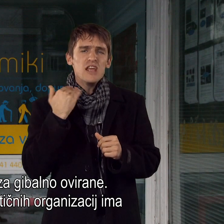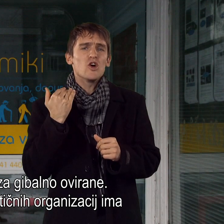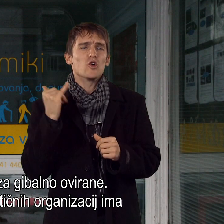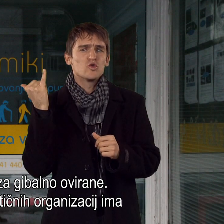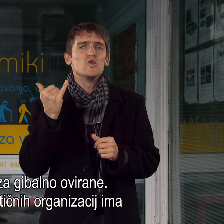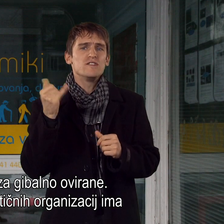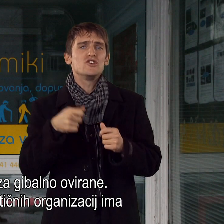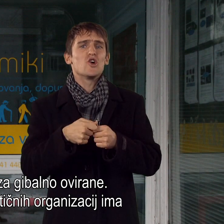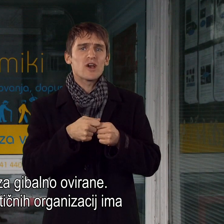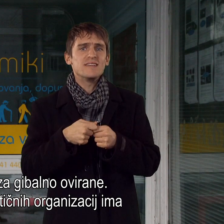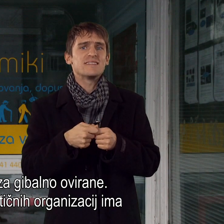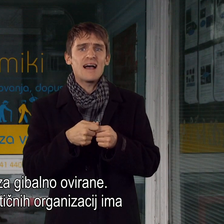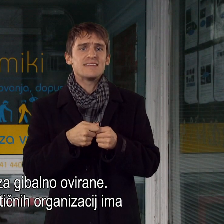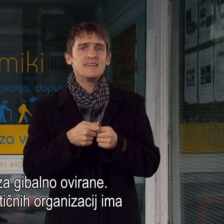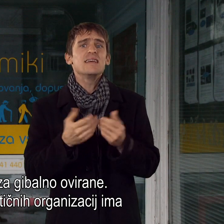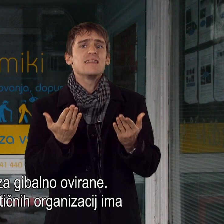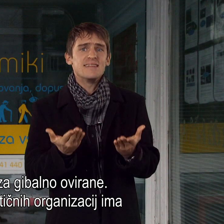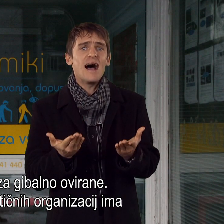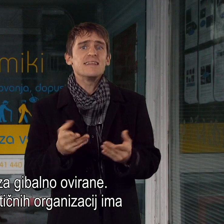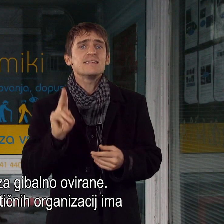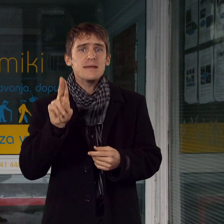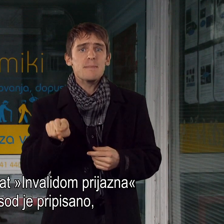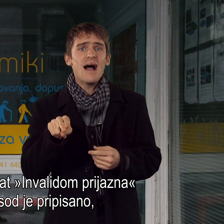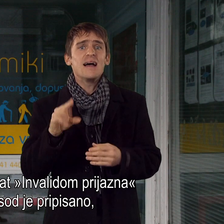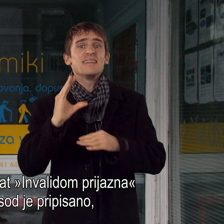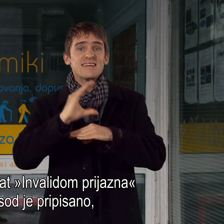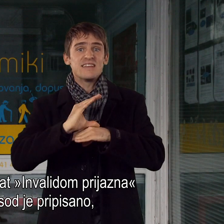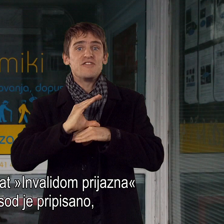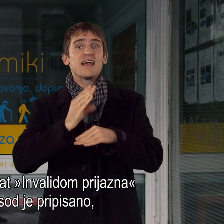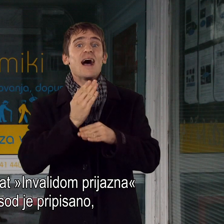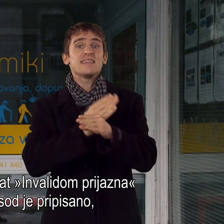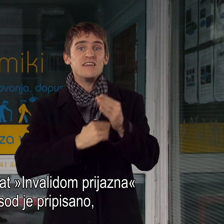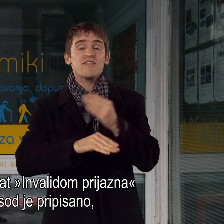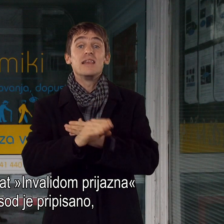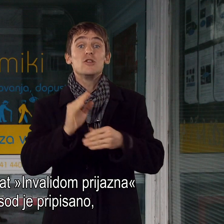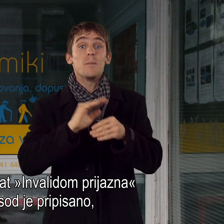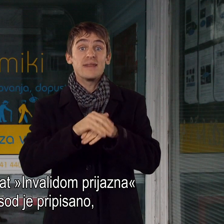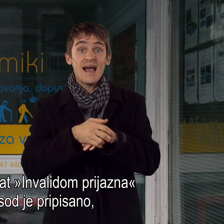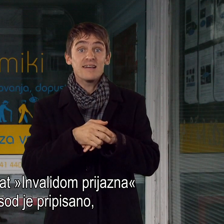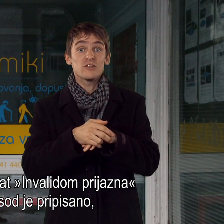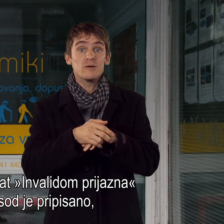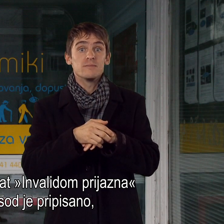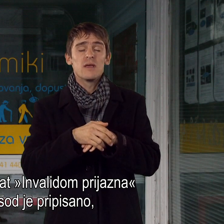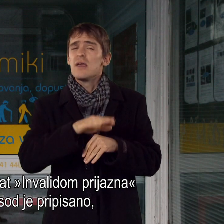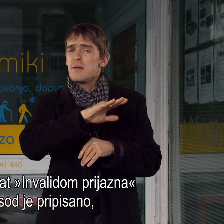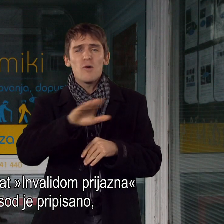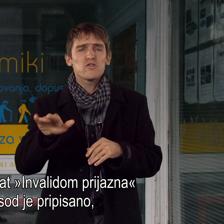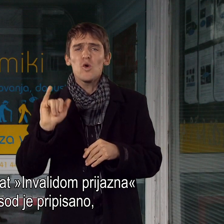Veliko turističnih organizacij danes ima certifikat invalidom prijazno in povsod